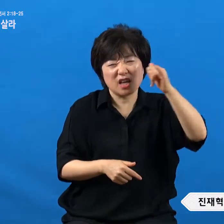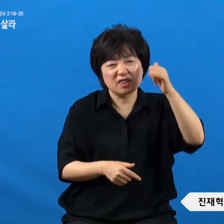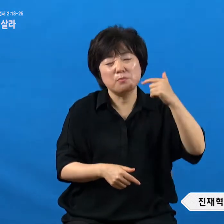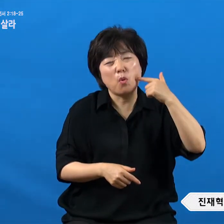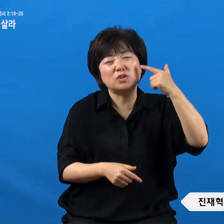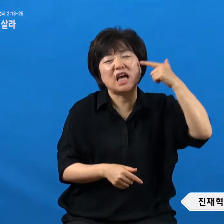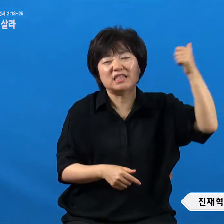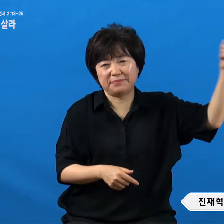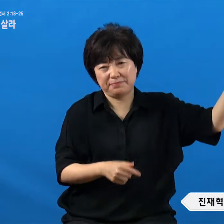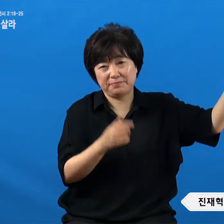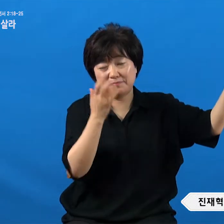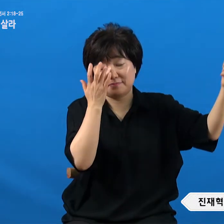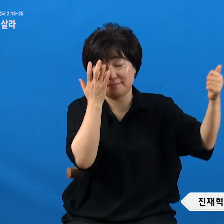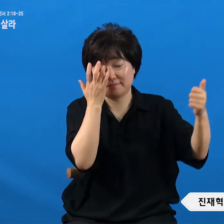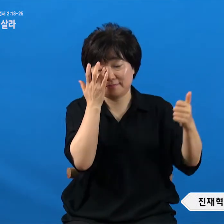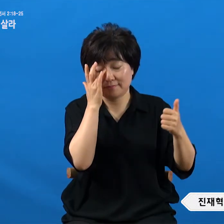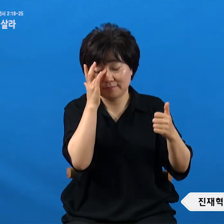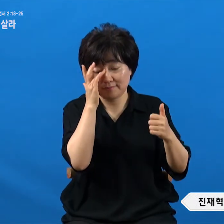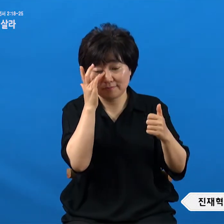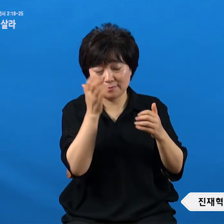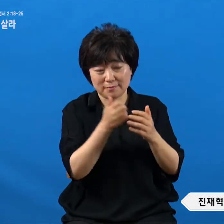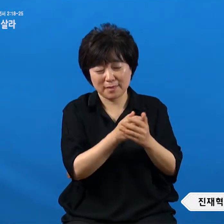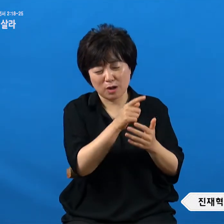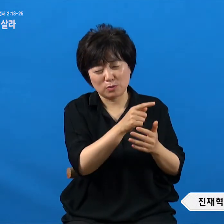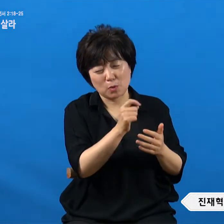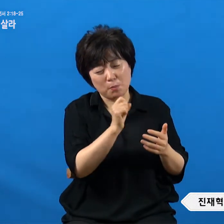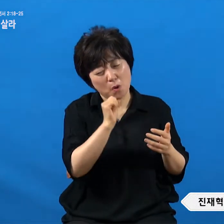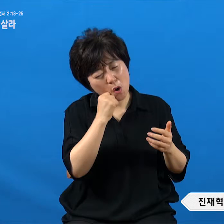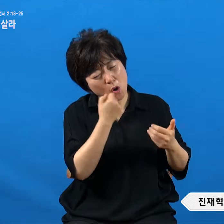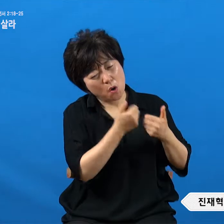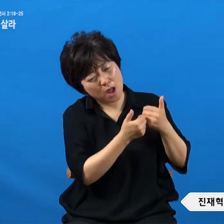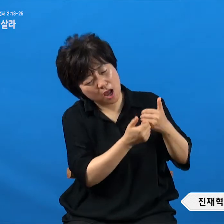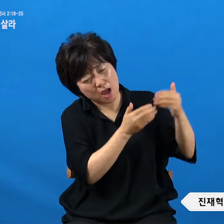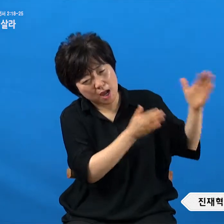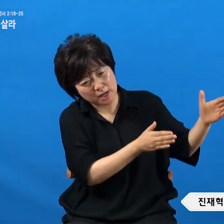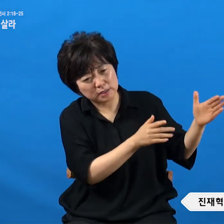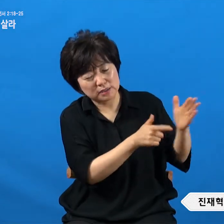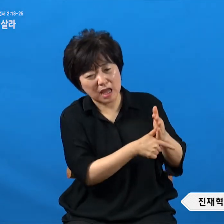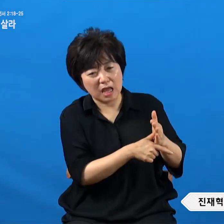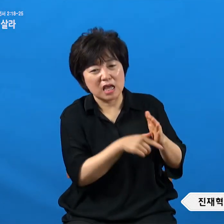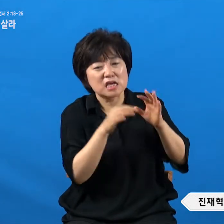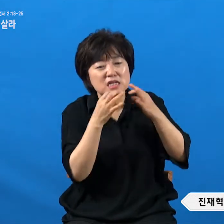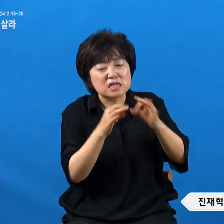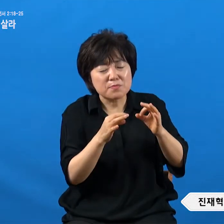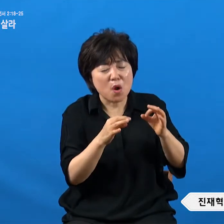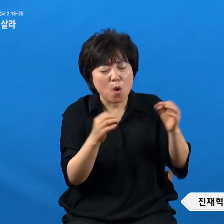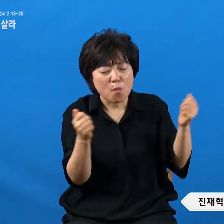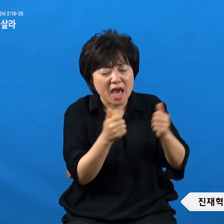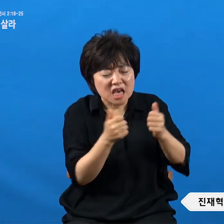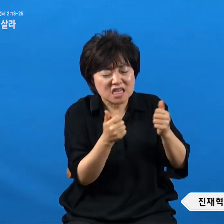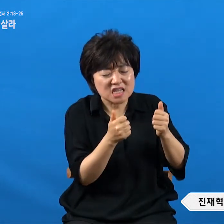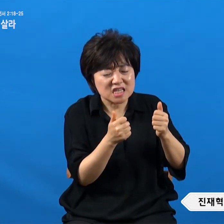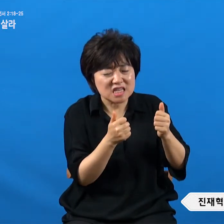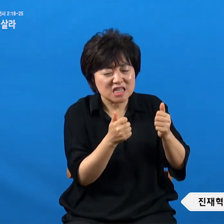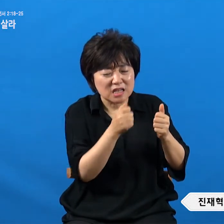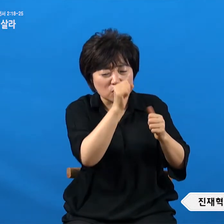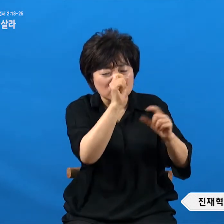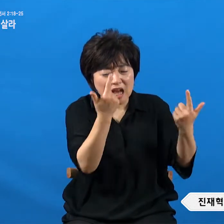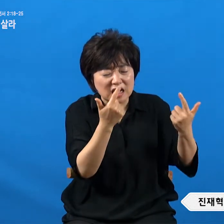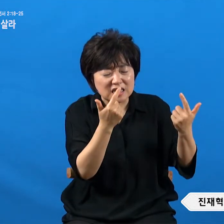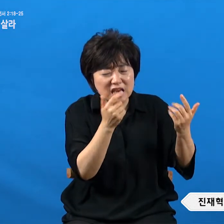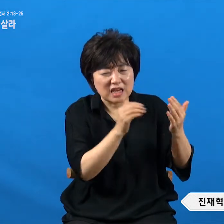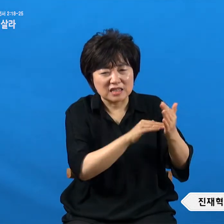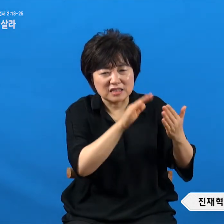목사님과 몹시 어려운 관계 가운데 있었는데 금요일 저녁에 회의를 아주 안 좋게 끝나면 토요일 새벽